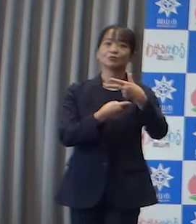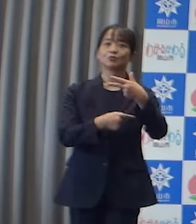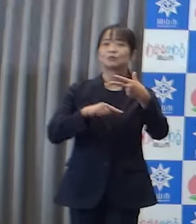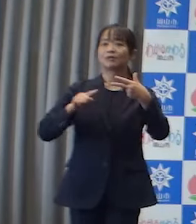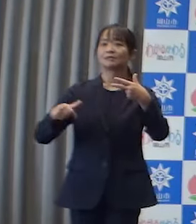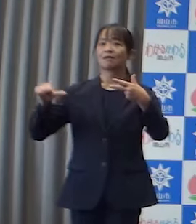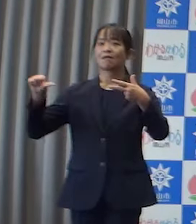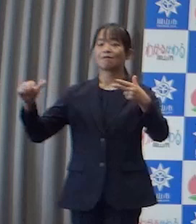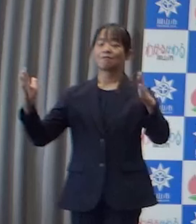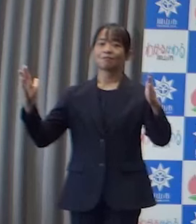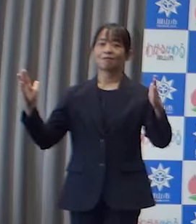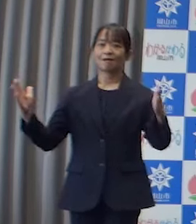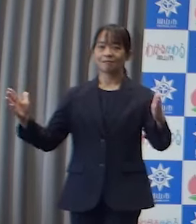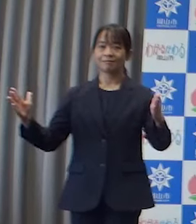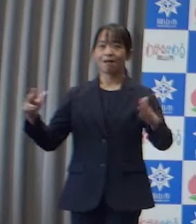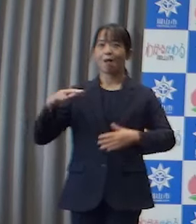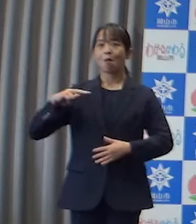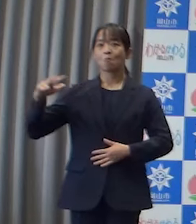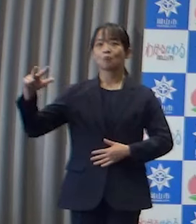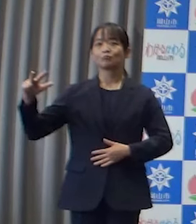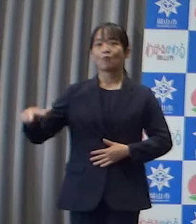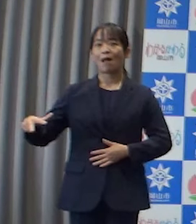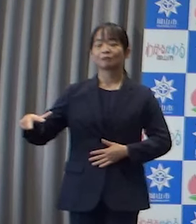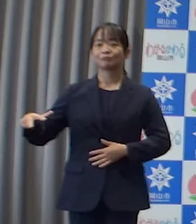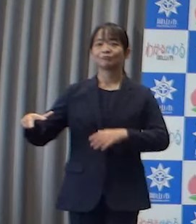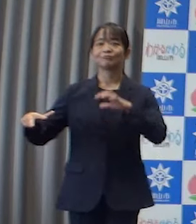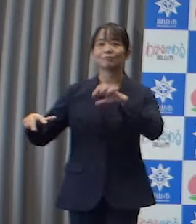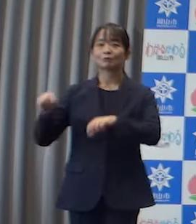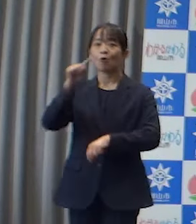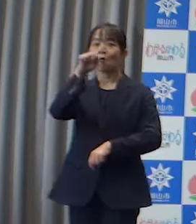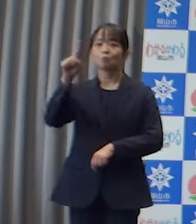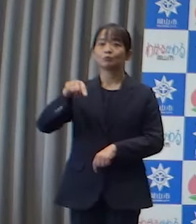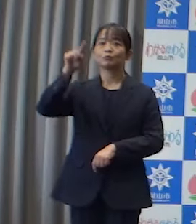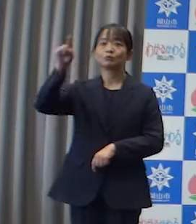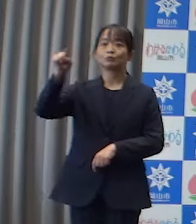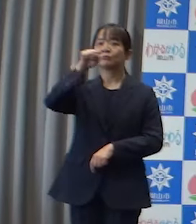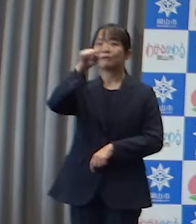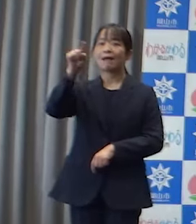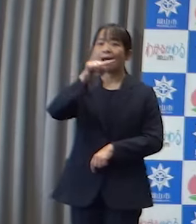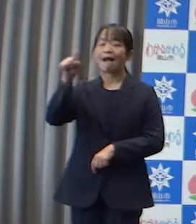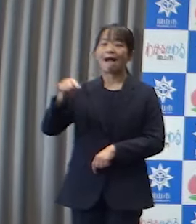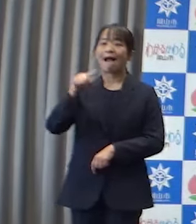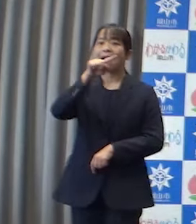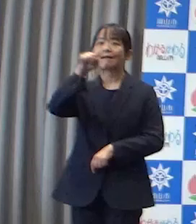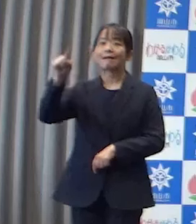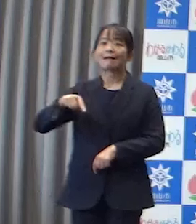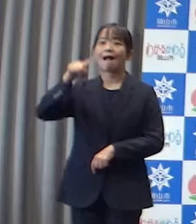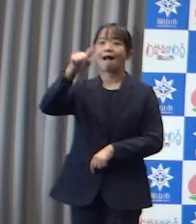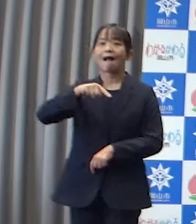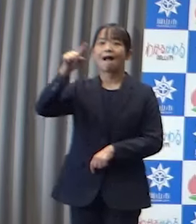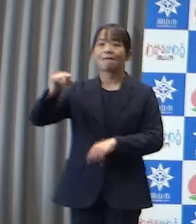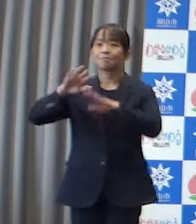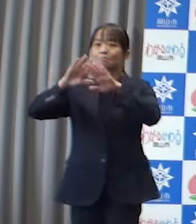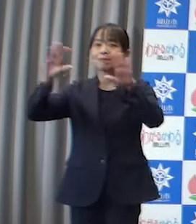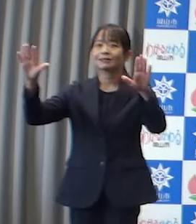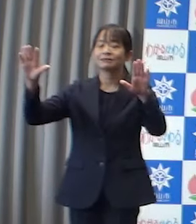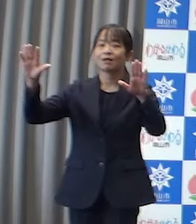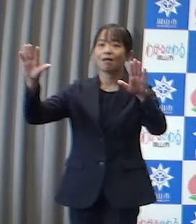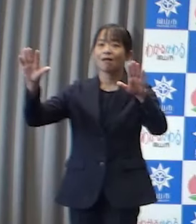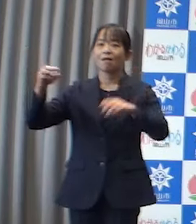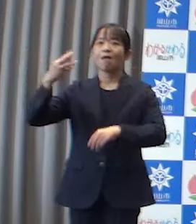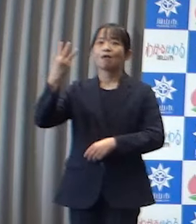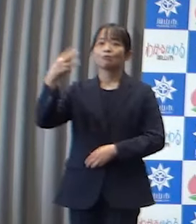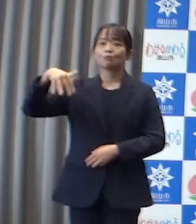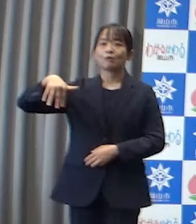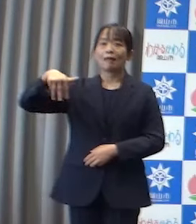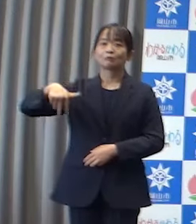日にかけて、ポルトガルのブラガで、開催されました、ユネスコ創造都市、ネ